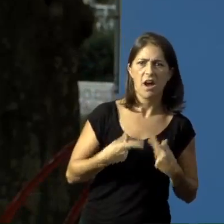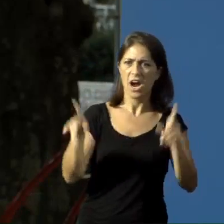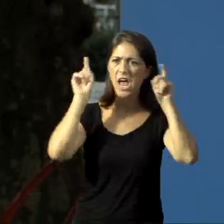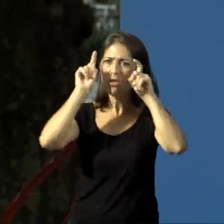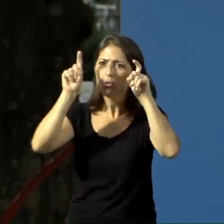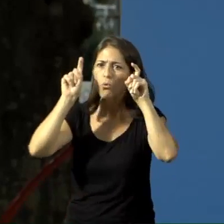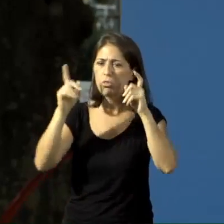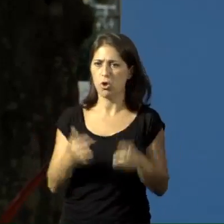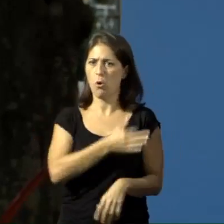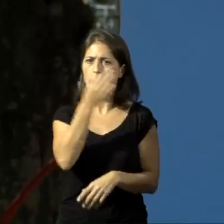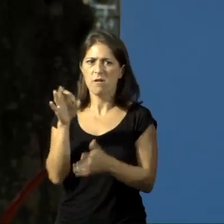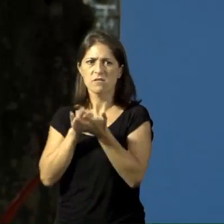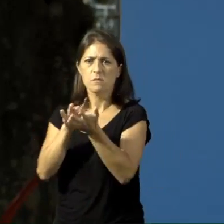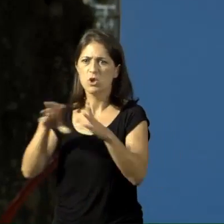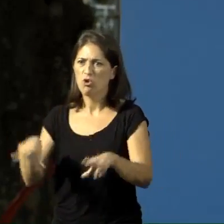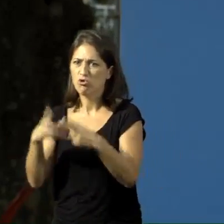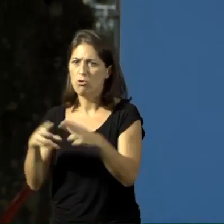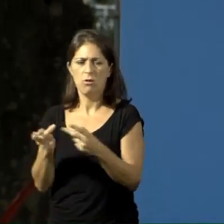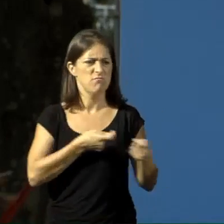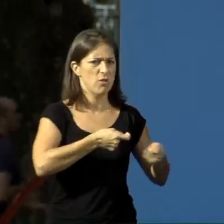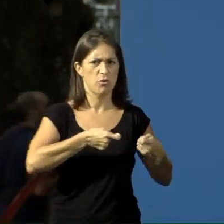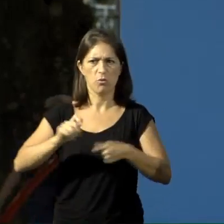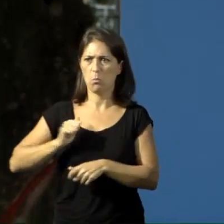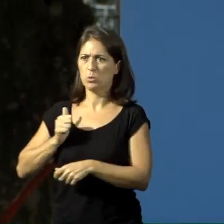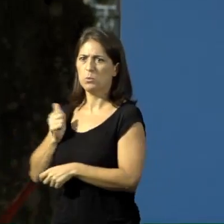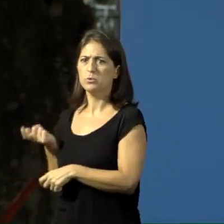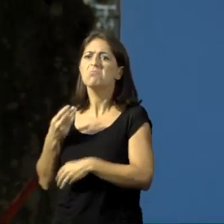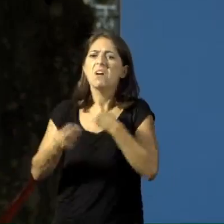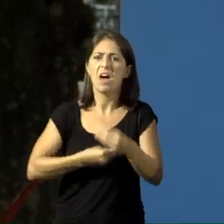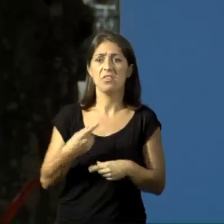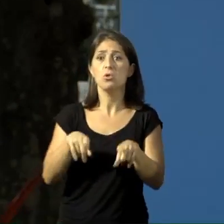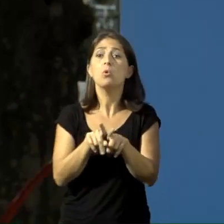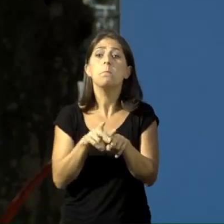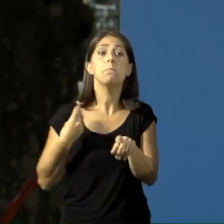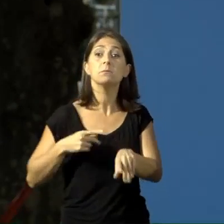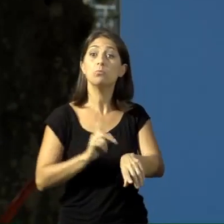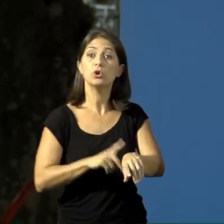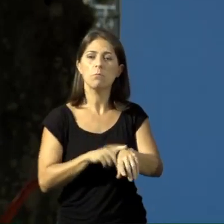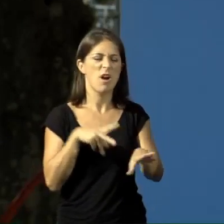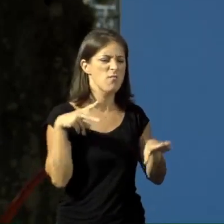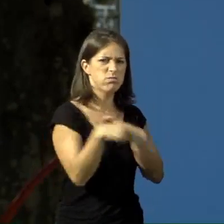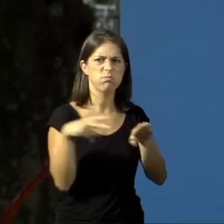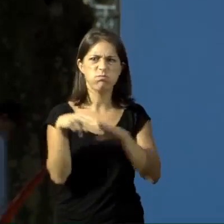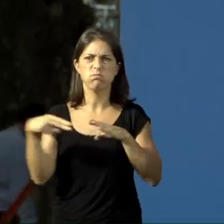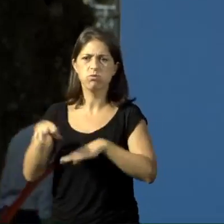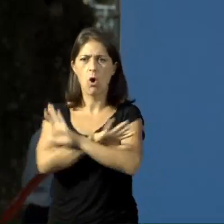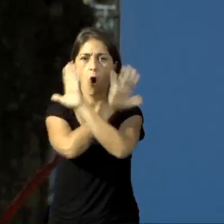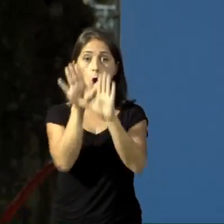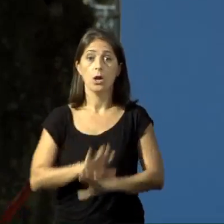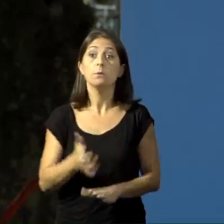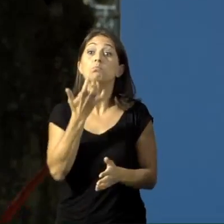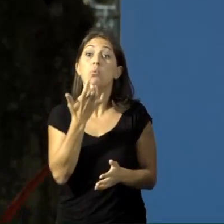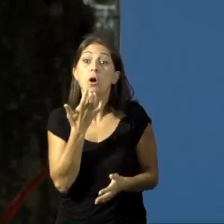educación, negocio cos servicios sociais, facendo recortes brutais na lei